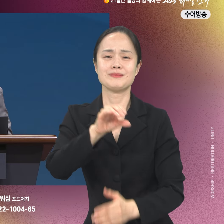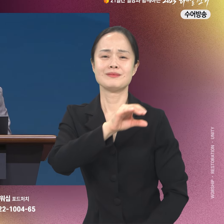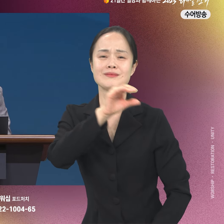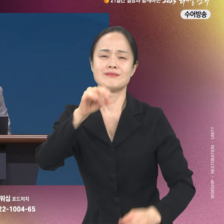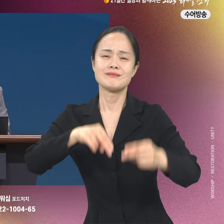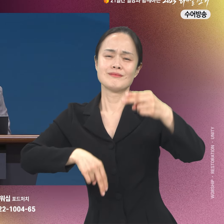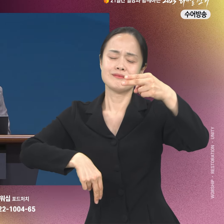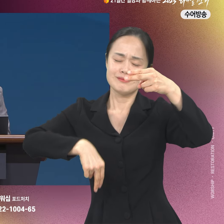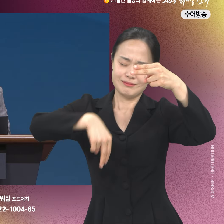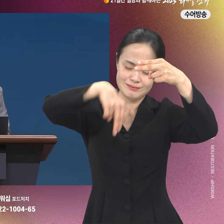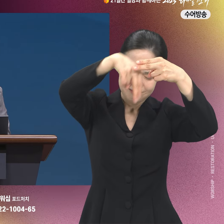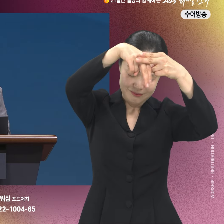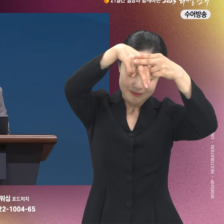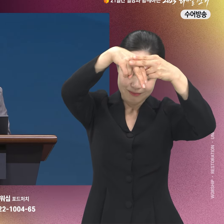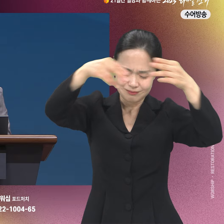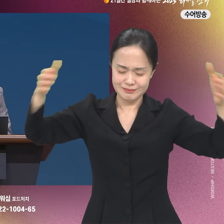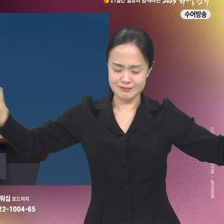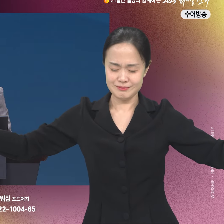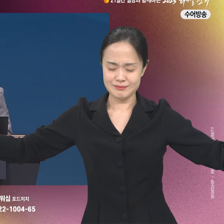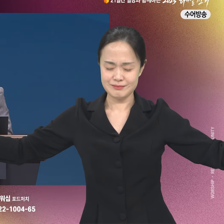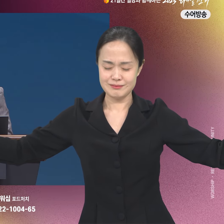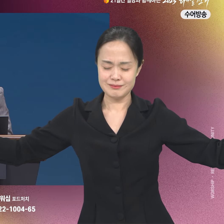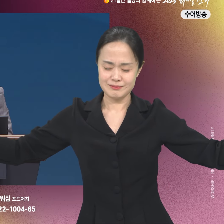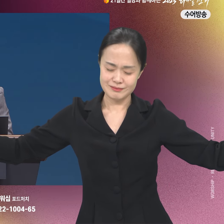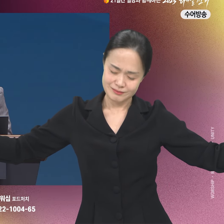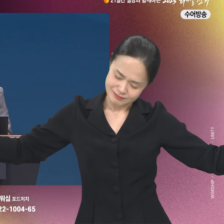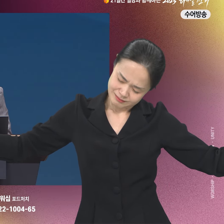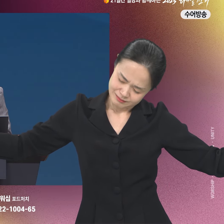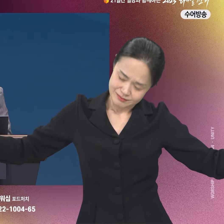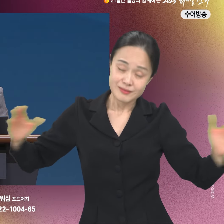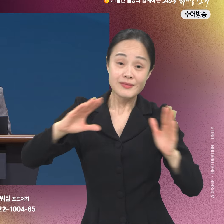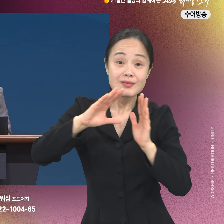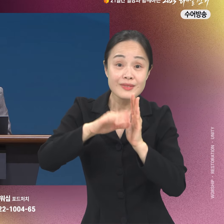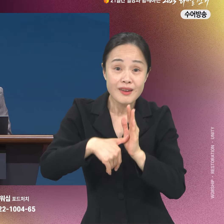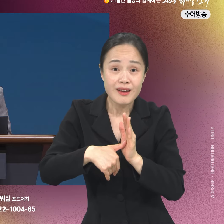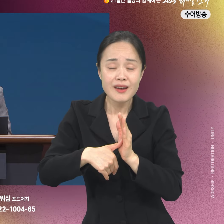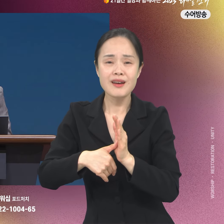찢어지는 같은 의미를 갖고 있습니다.